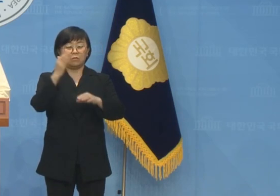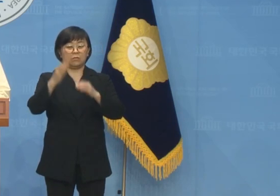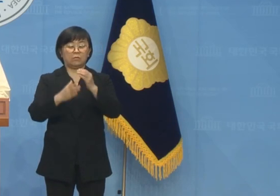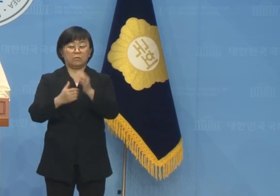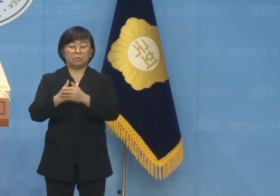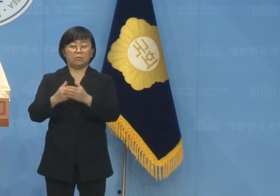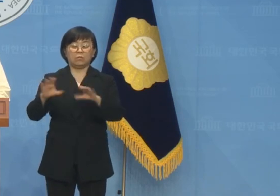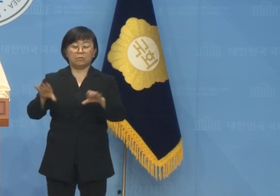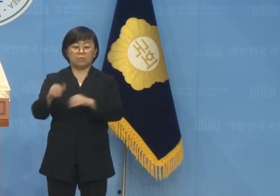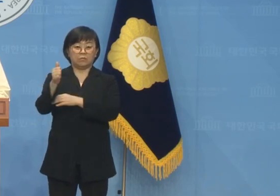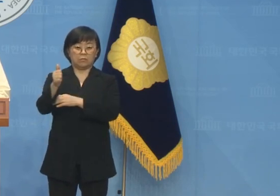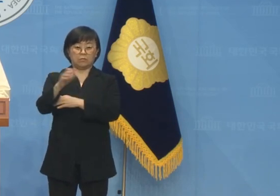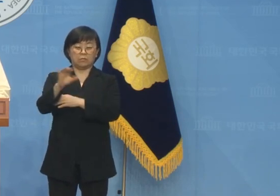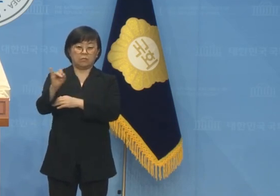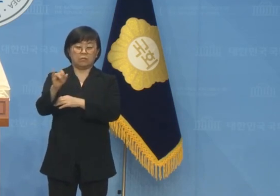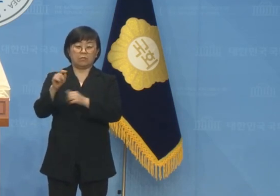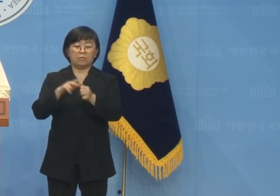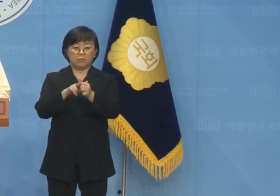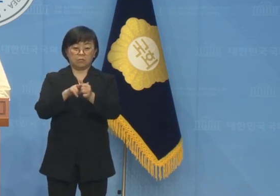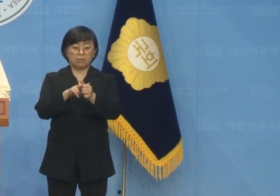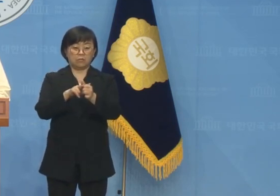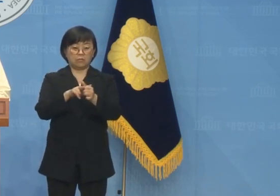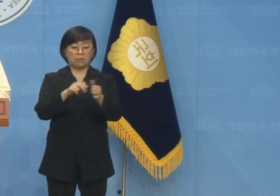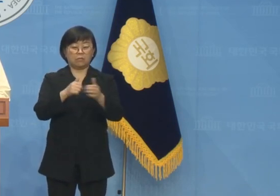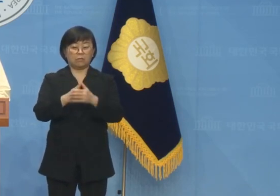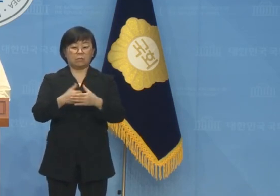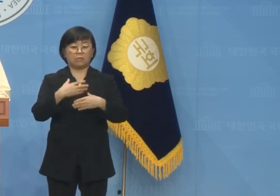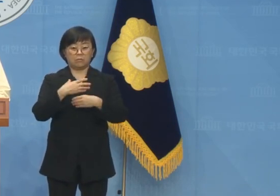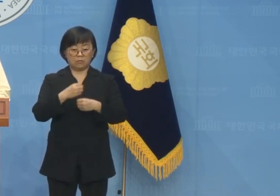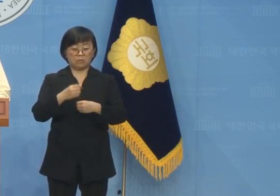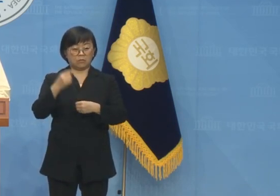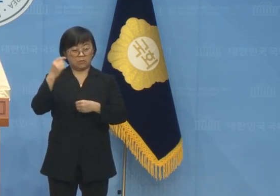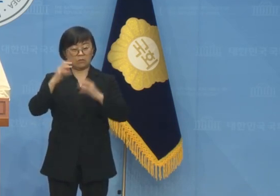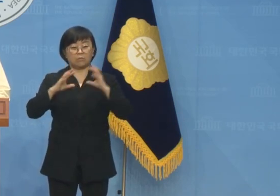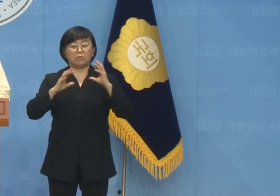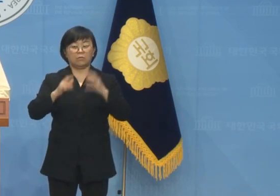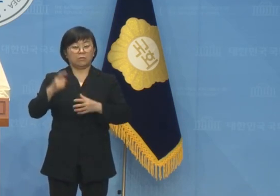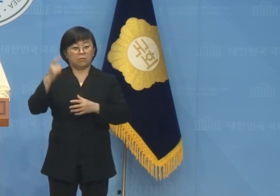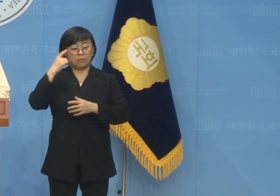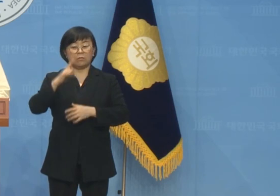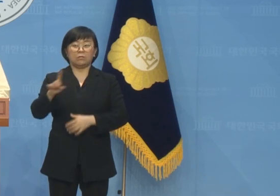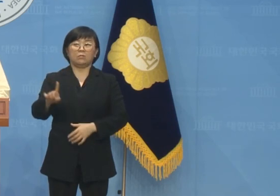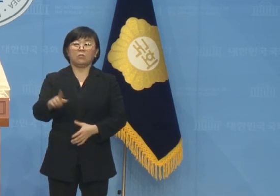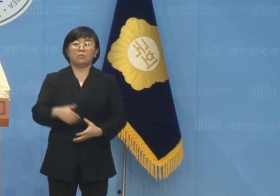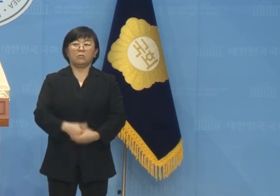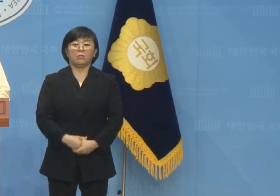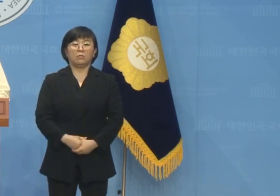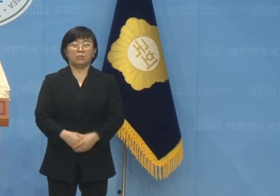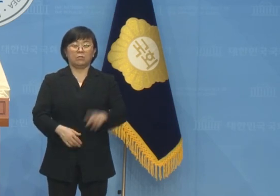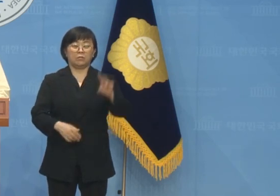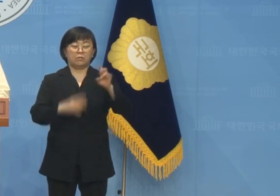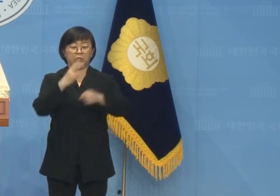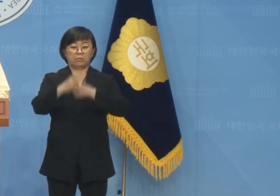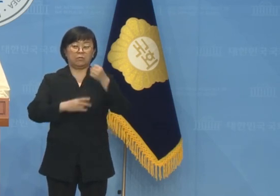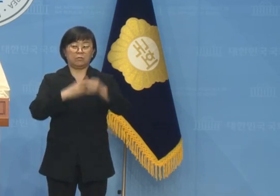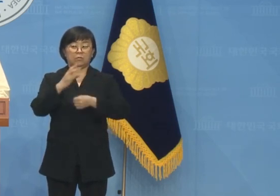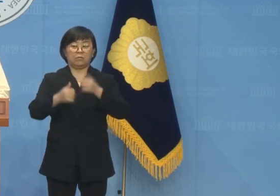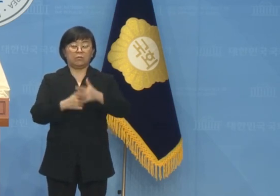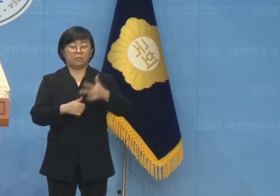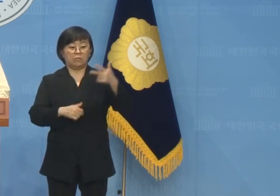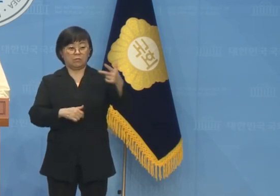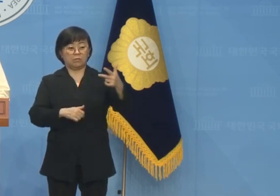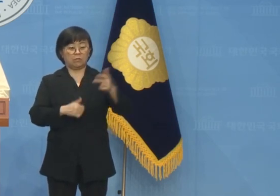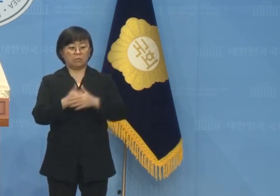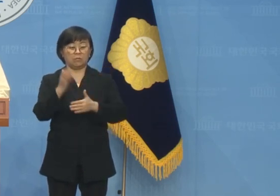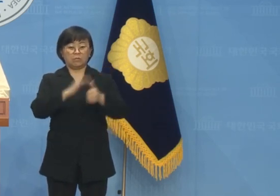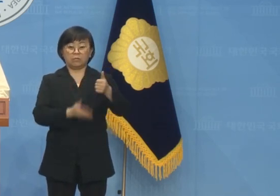지내셨던 이인영 후보의 안보관 국가관은 과연 어떤 것입니까 24년 동안일 번